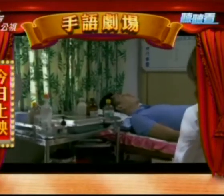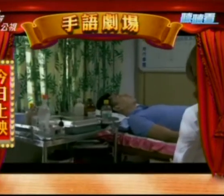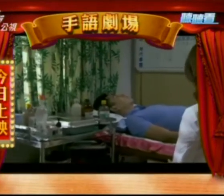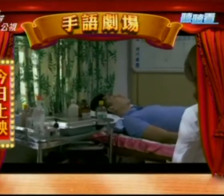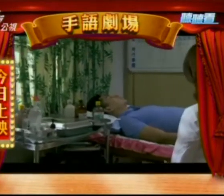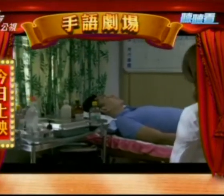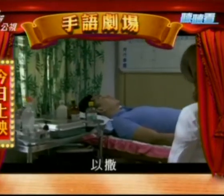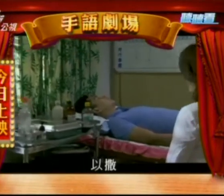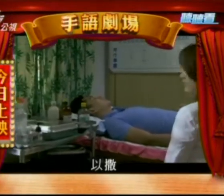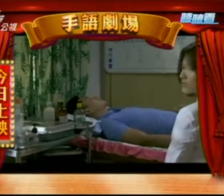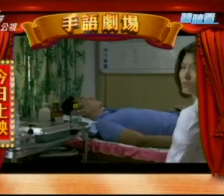伊萨，